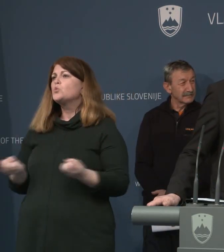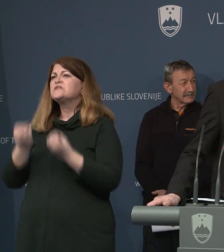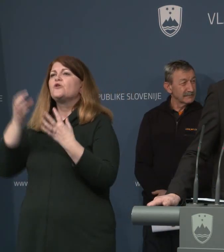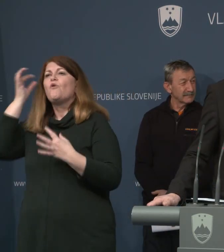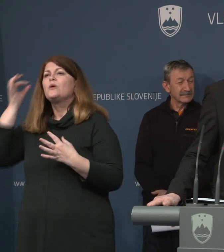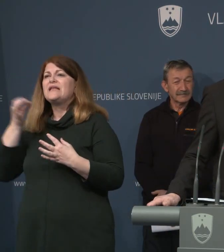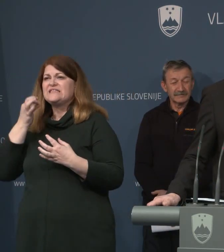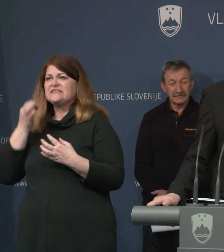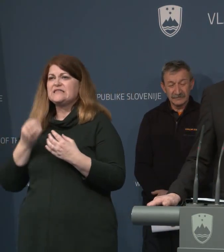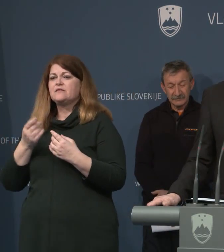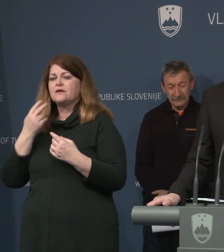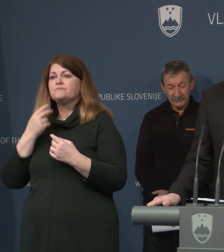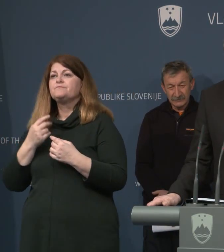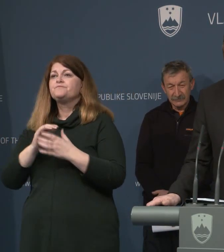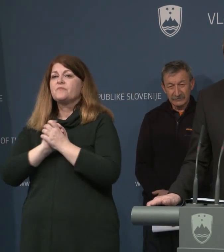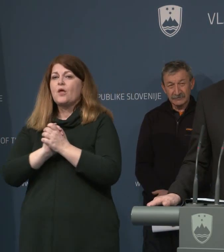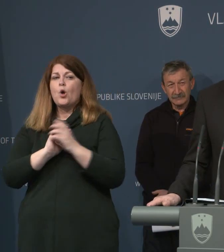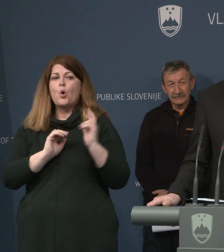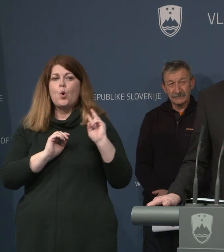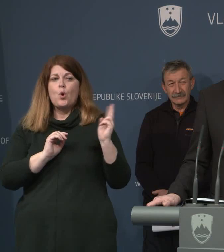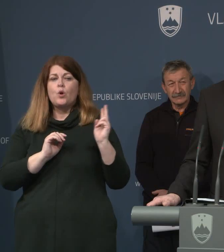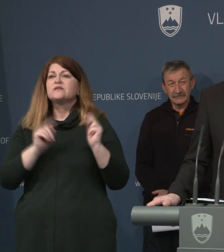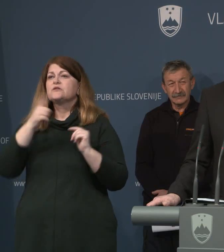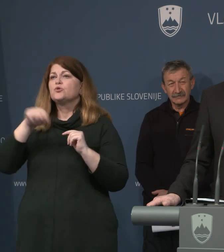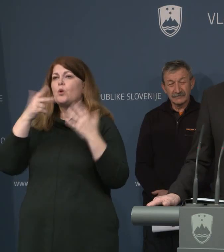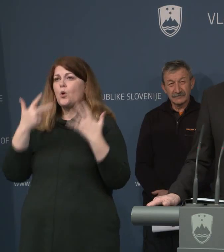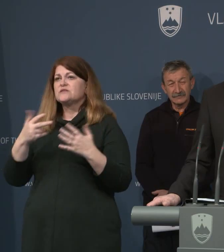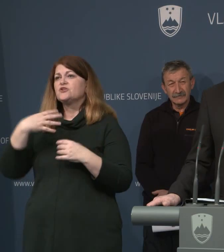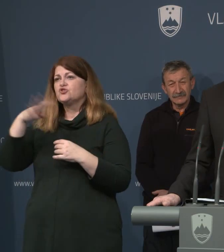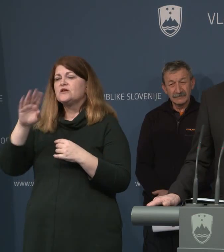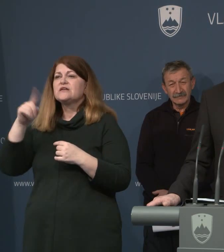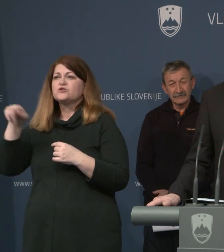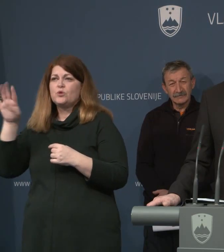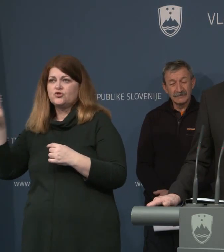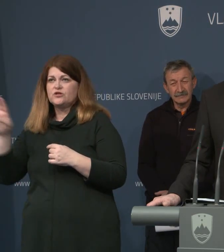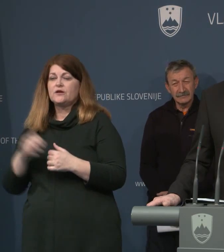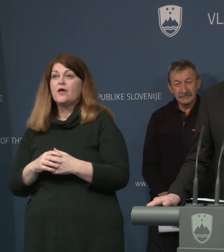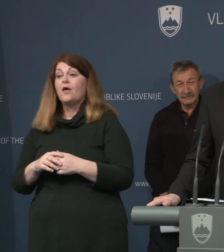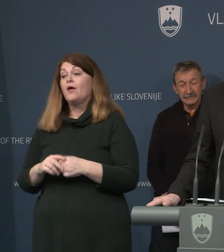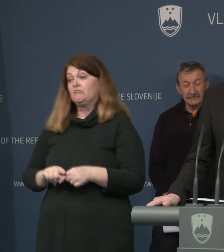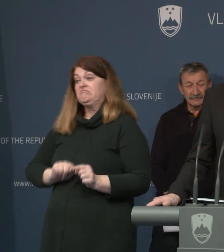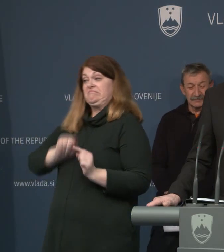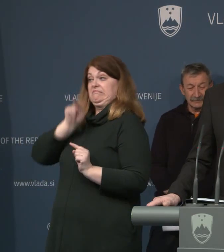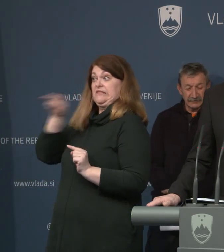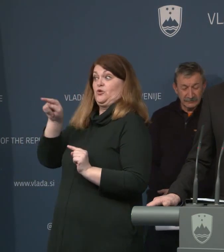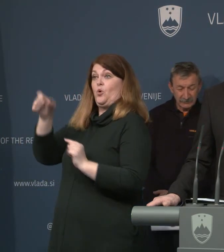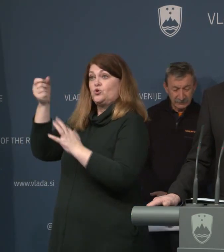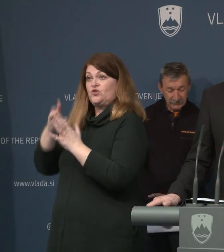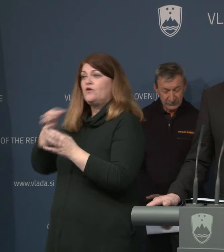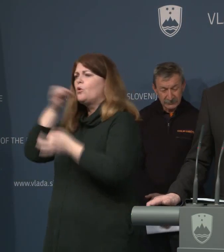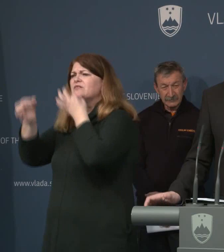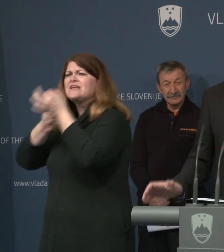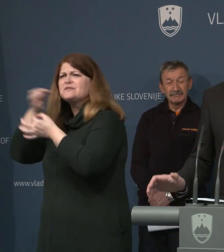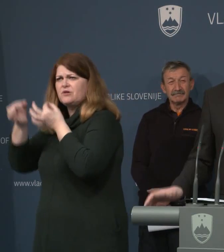klicni center. Mislim, da smo kolegico Mečkan spregledali 080 14 04. Tja se naj v bistvu ljudje obračajo na dodatne